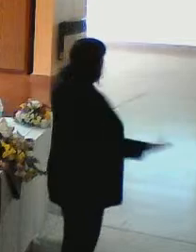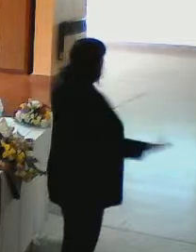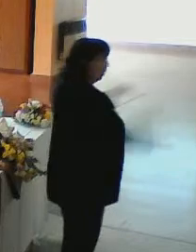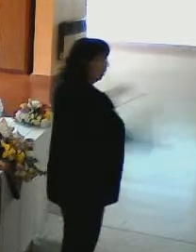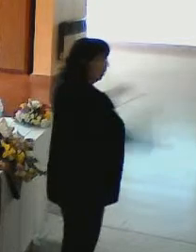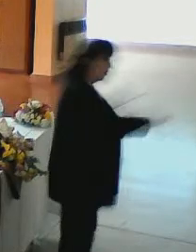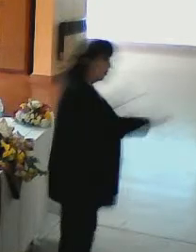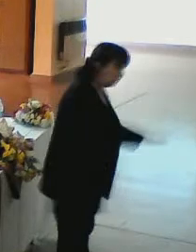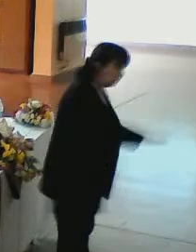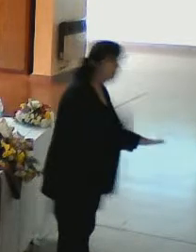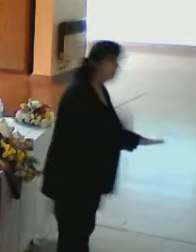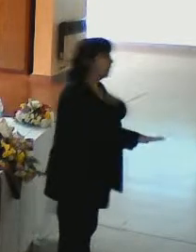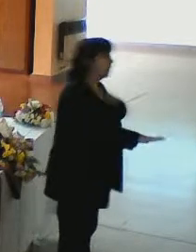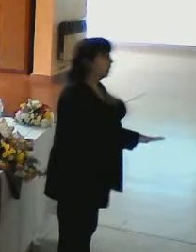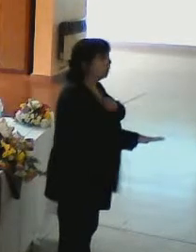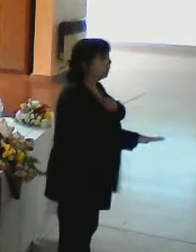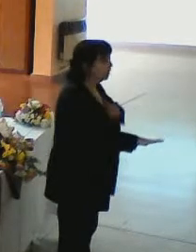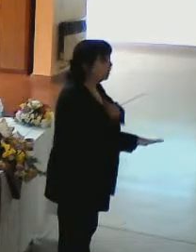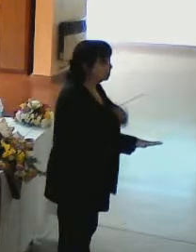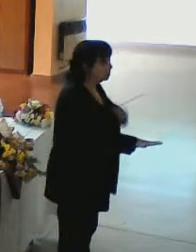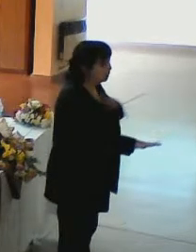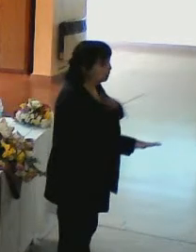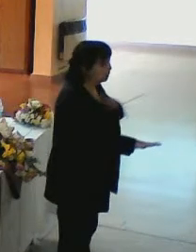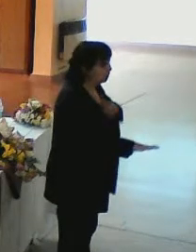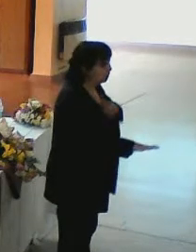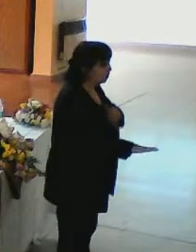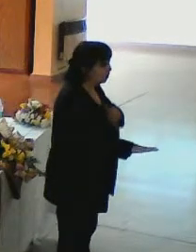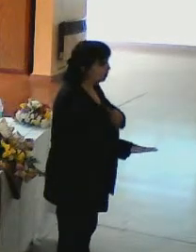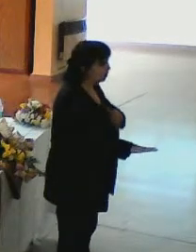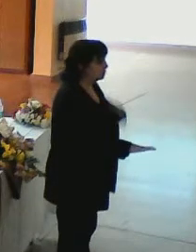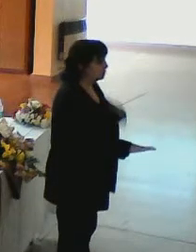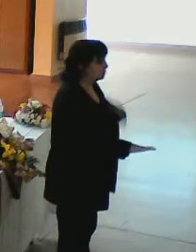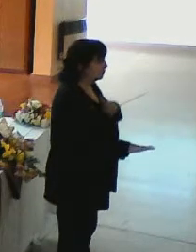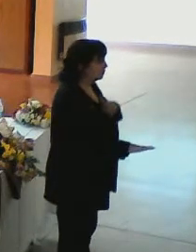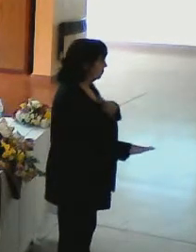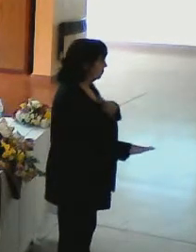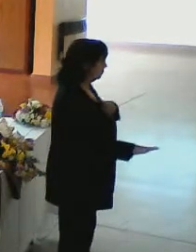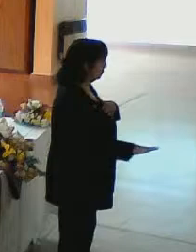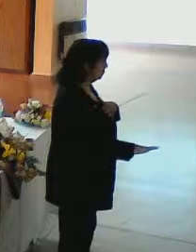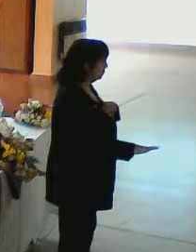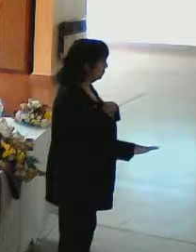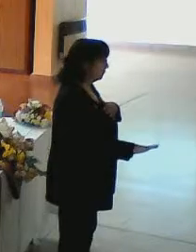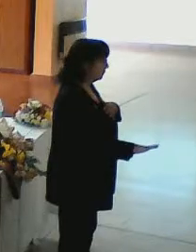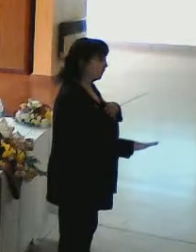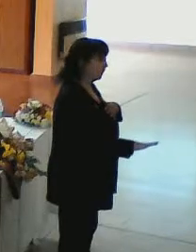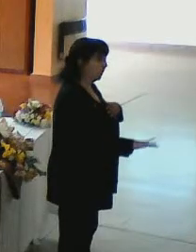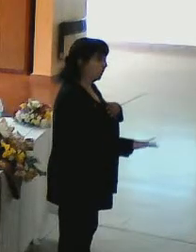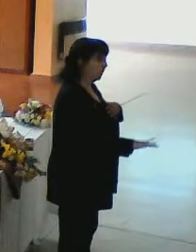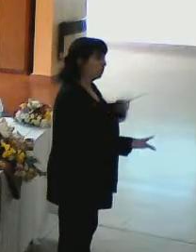pasivo, o si es un niño que ya desde pequeño es hiperactivo. También nos